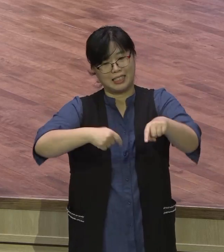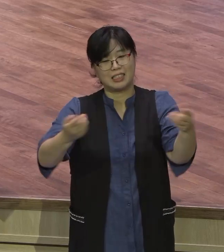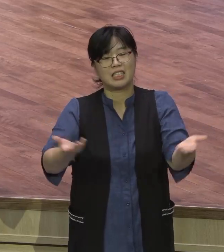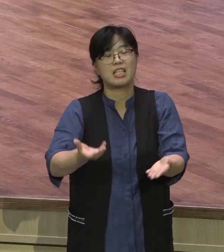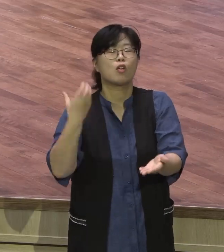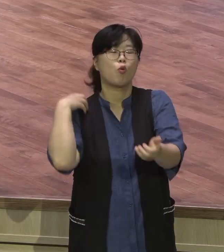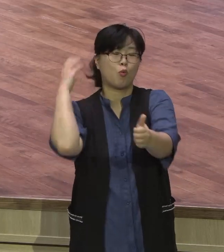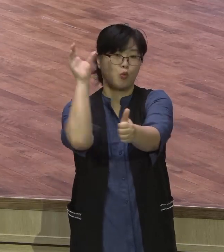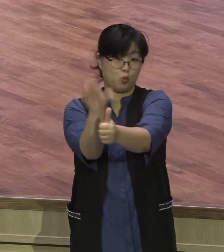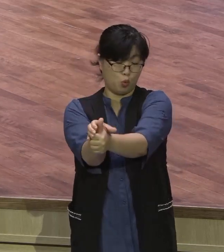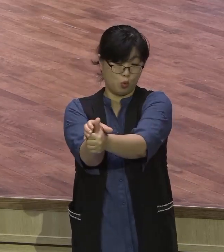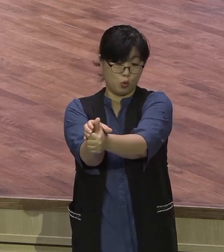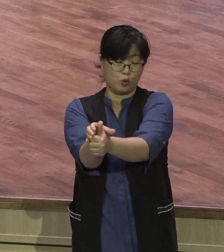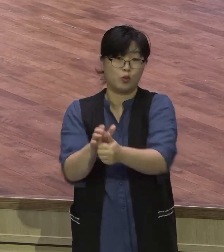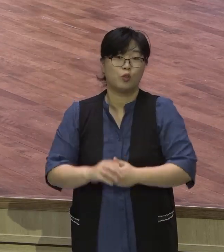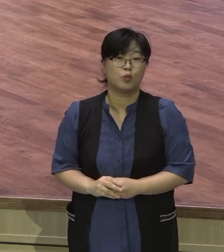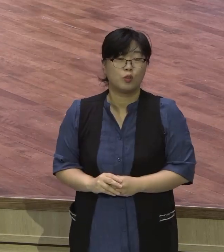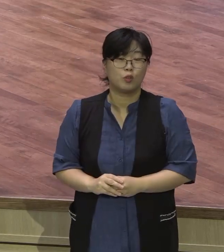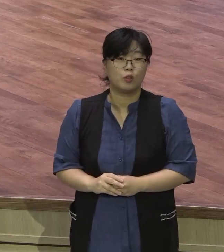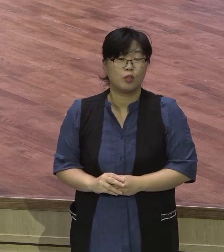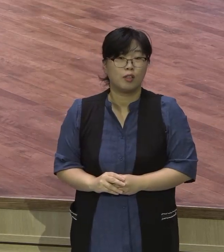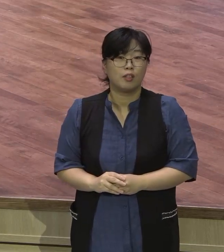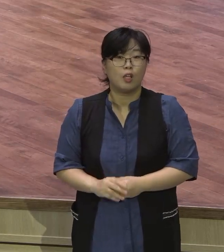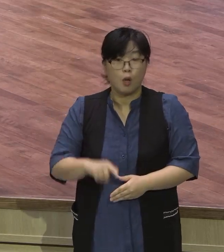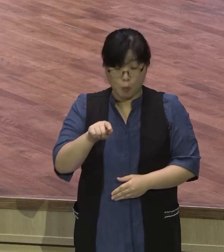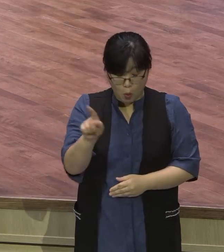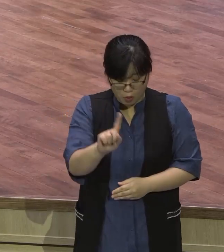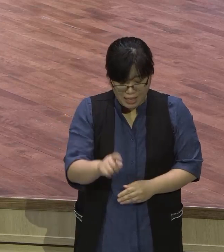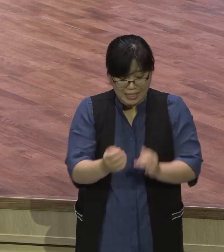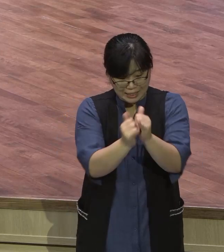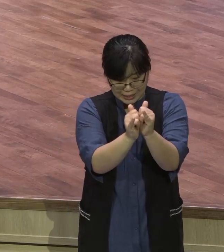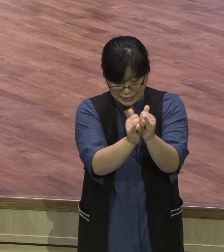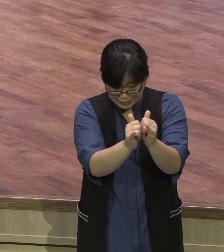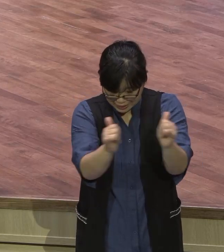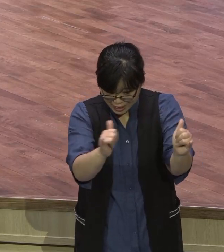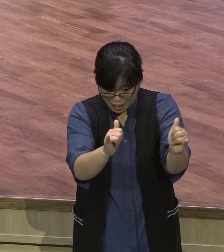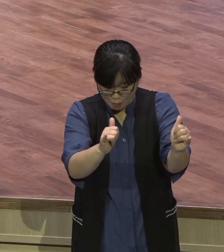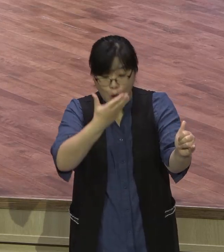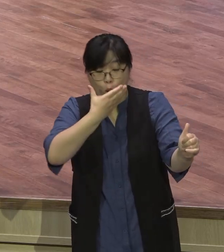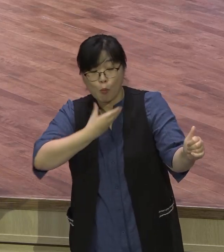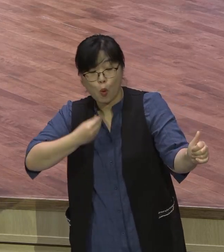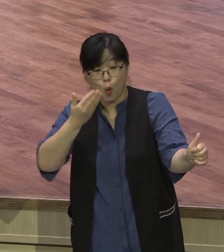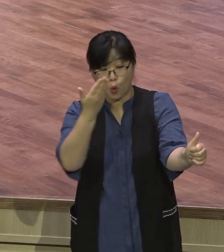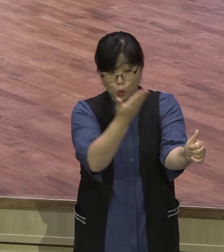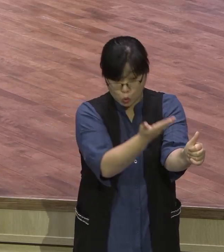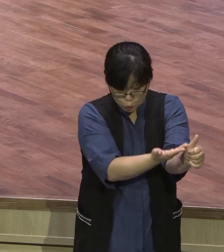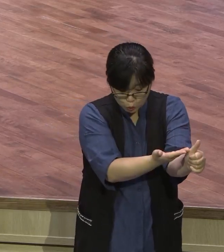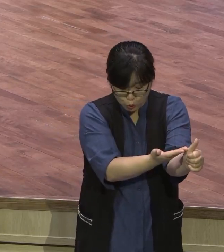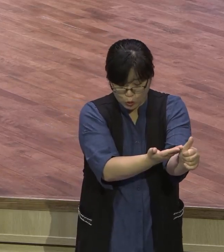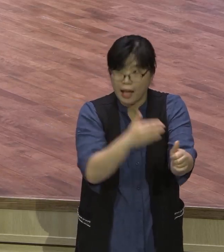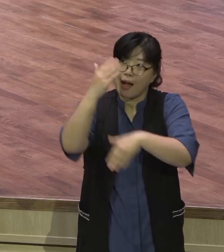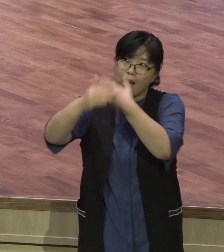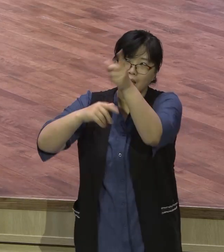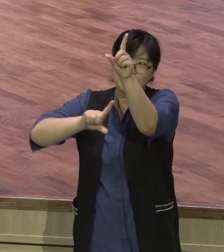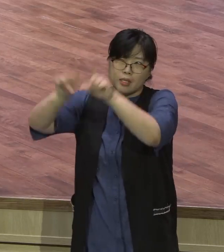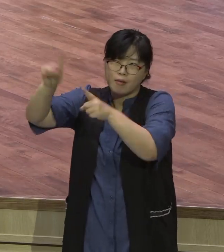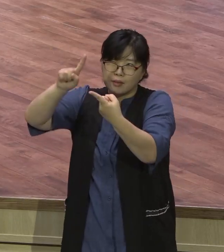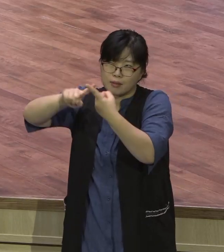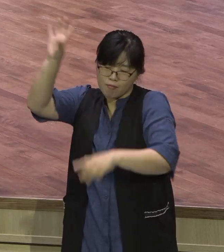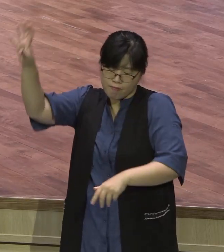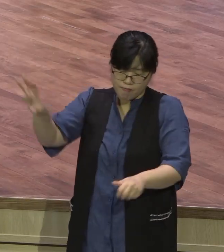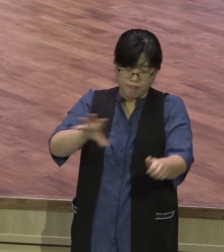하나님의 인간을 창조하신 후에 제일 처음 하신 것이 바로 유일하게 하나님의 형상으로 창조된